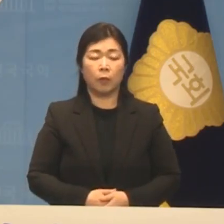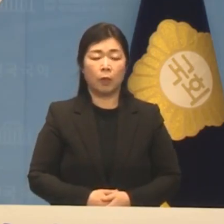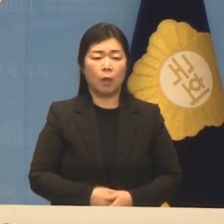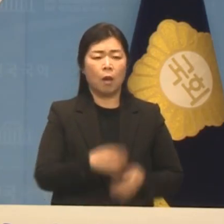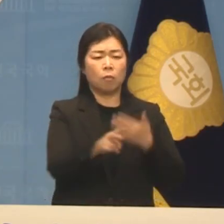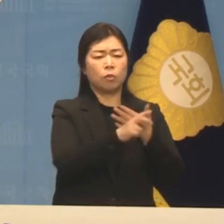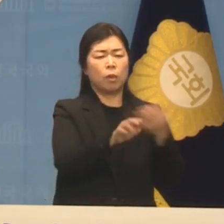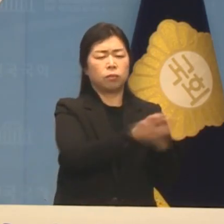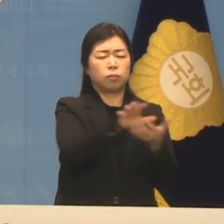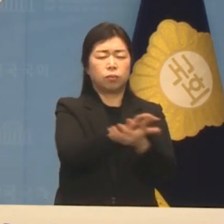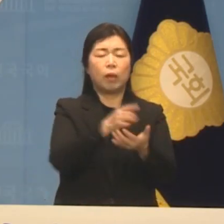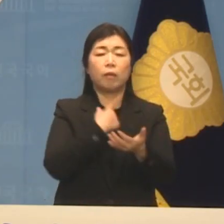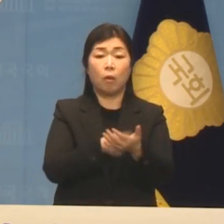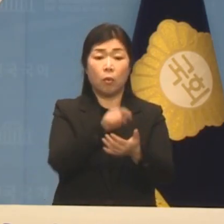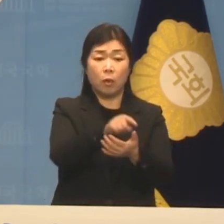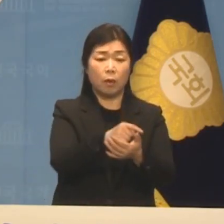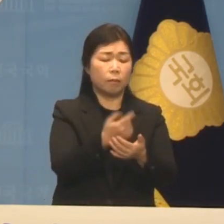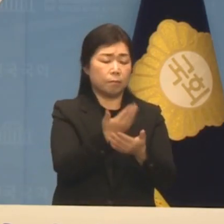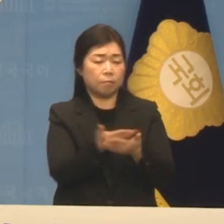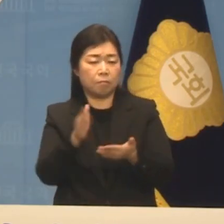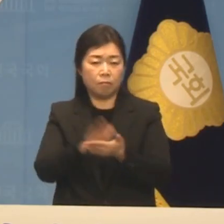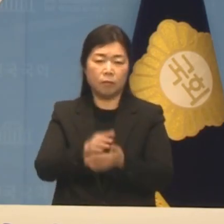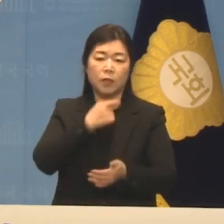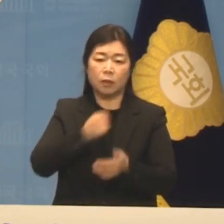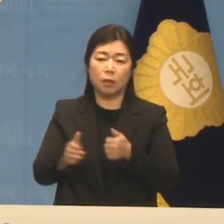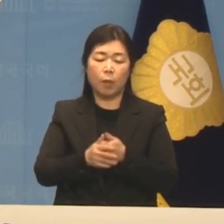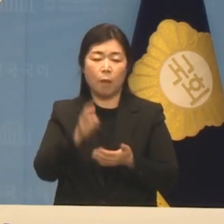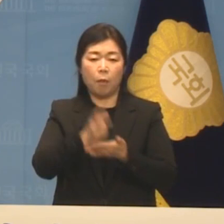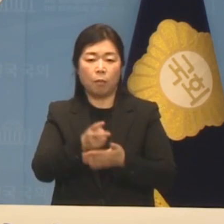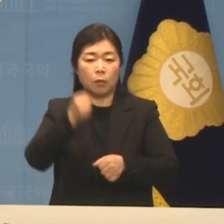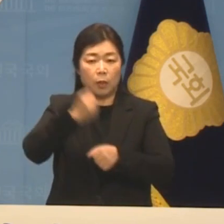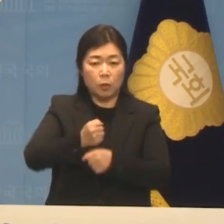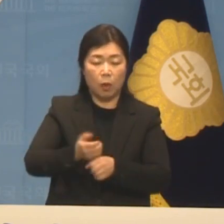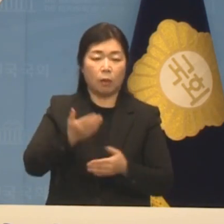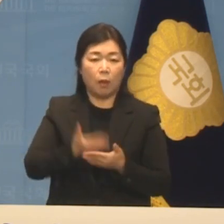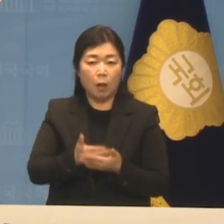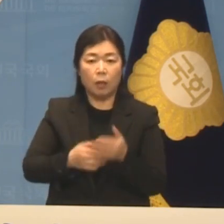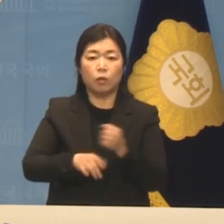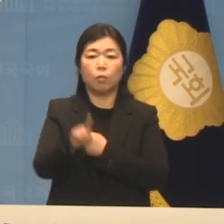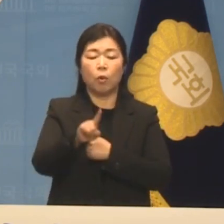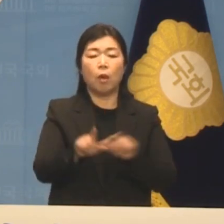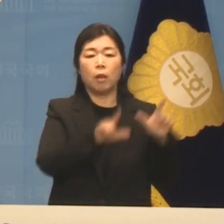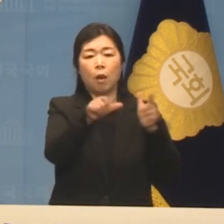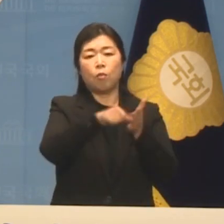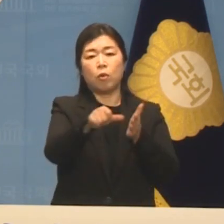다름없던 현장을 바꾸고자 택배 노동자들이 제정한 것이 바로